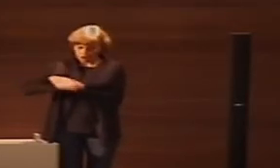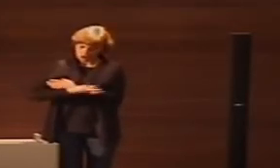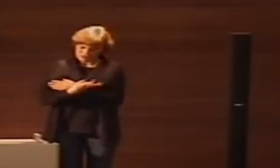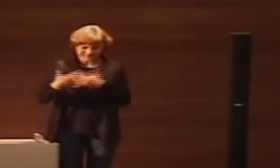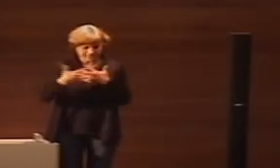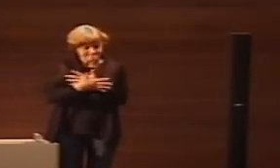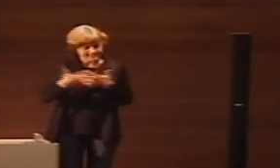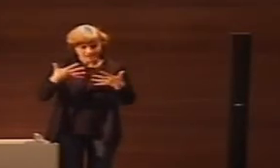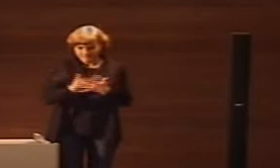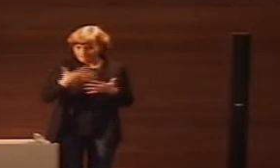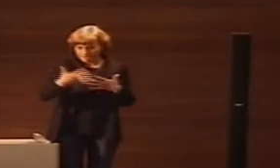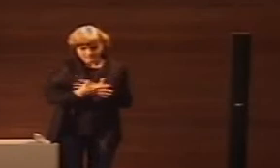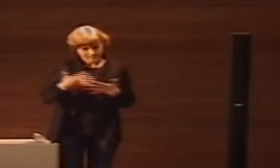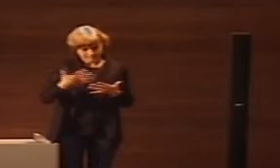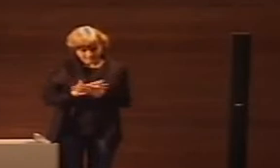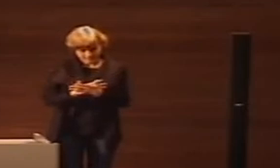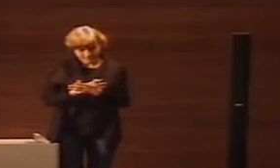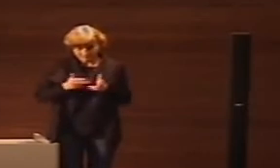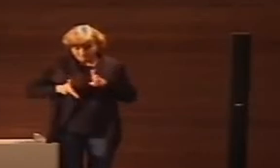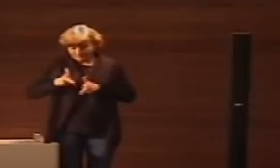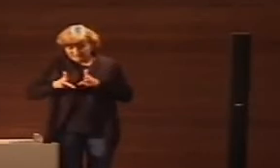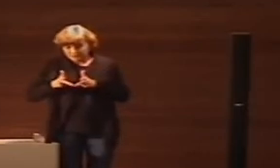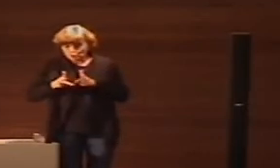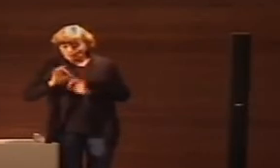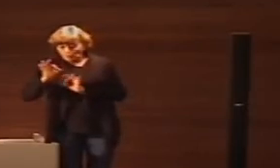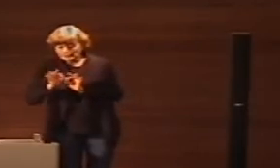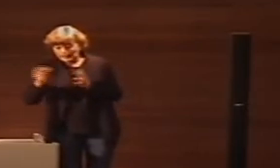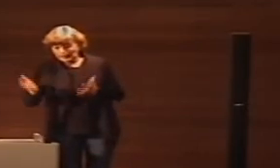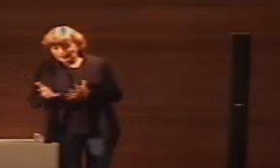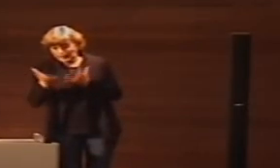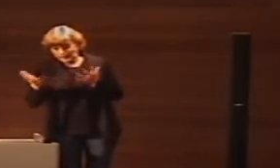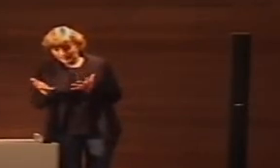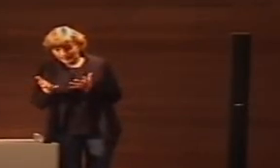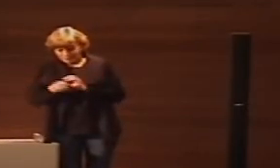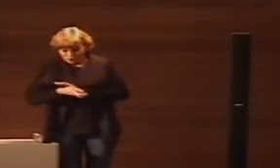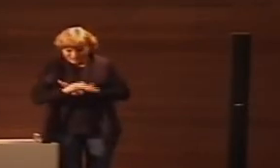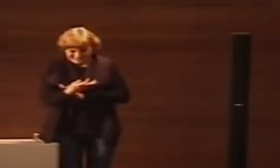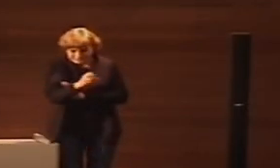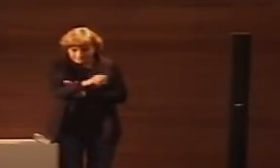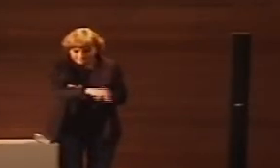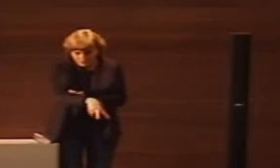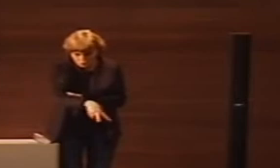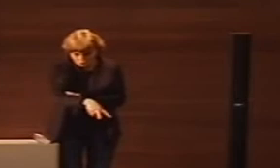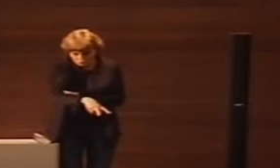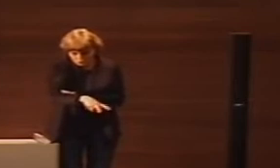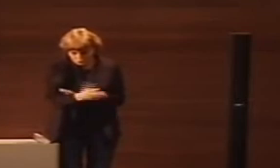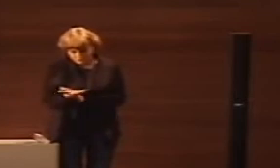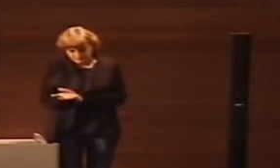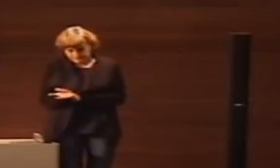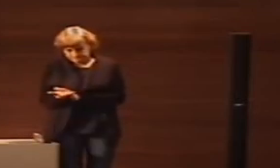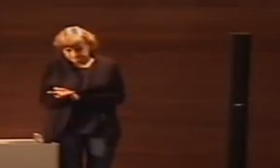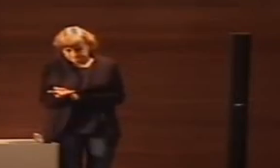Y son porcentajes muy bajos, pero es que hay otras partes del Estado donde el resultado realmente es dramático, ¿no? Hay comunidades autónomas